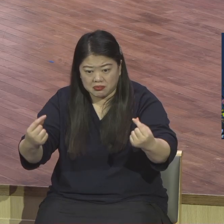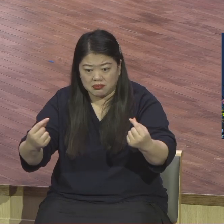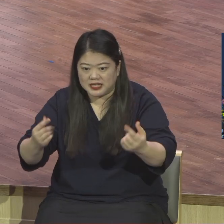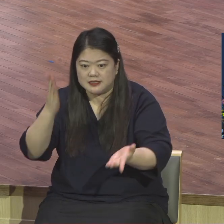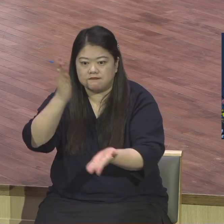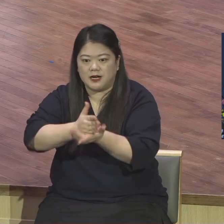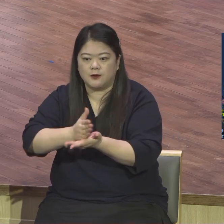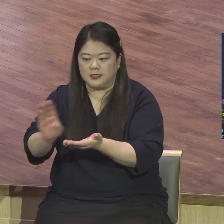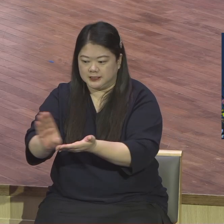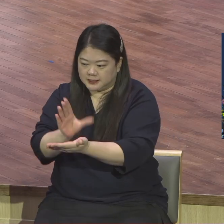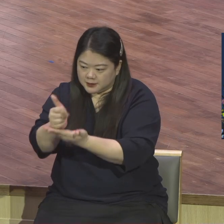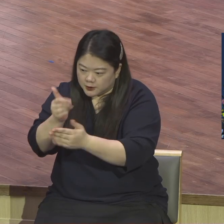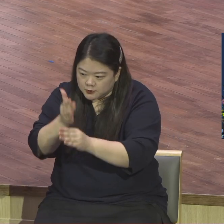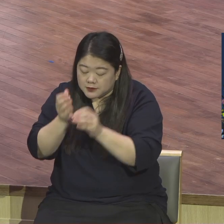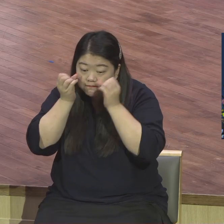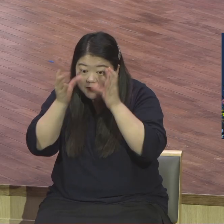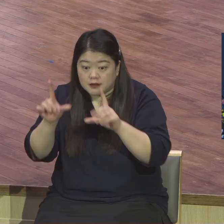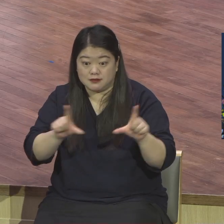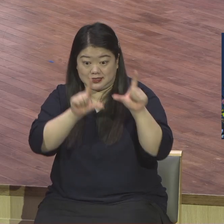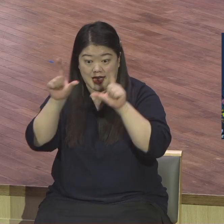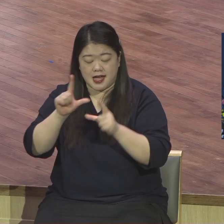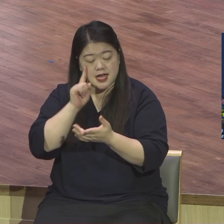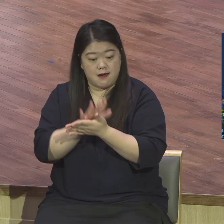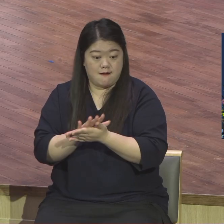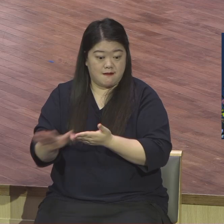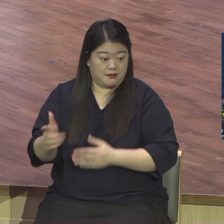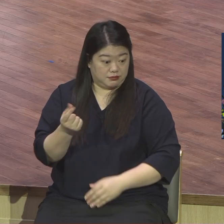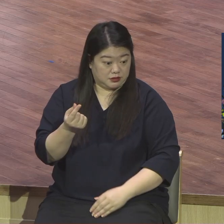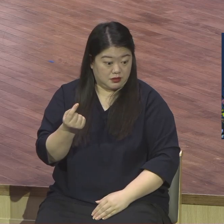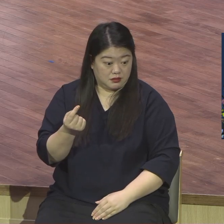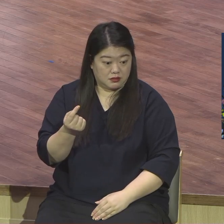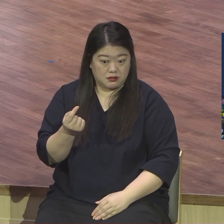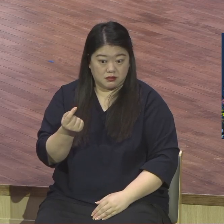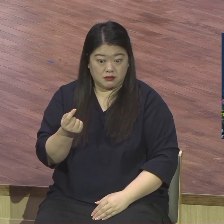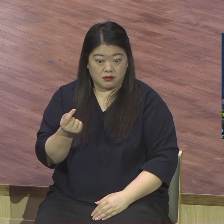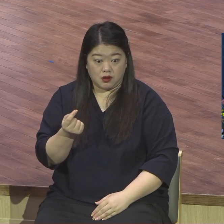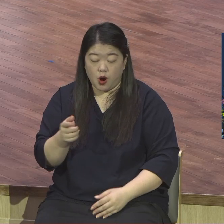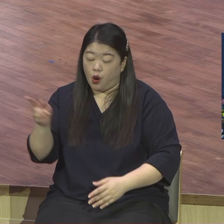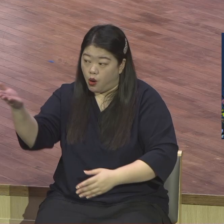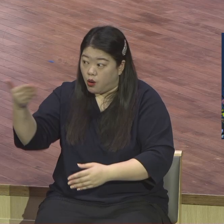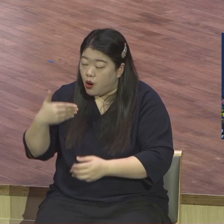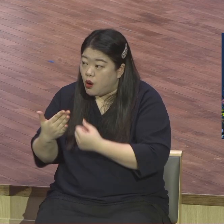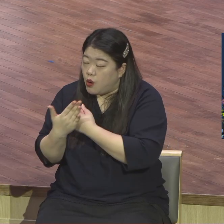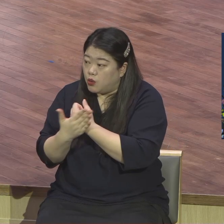아니라 그리스도 중심으로 살아야지. 그분을 위해서 살아야지.